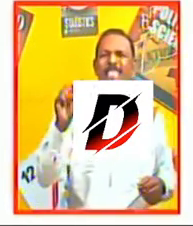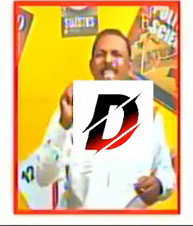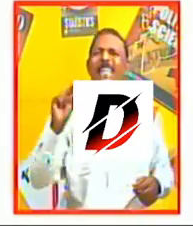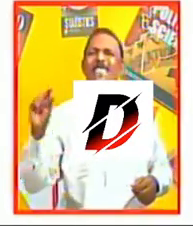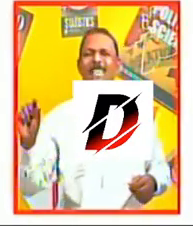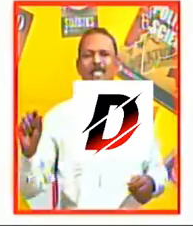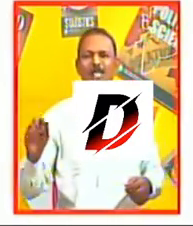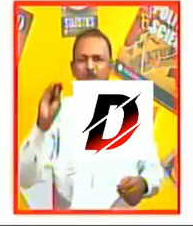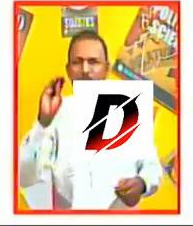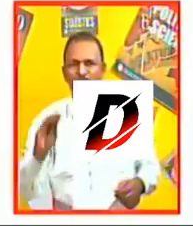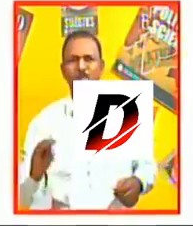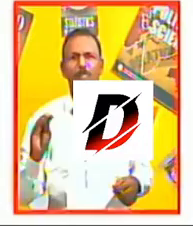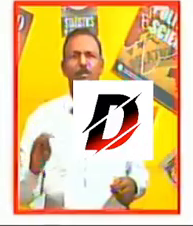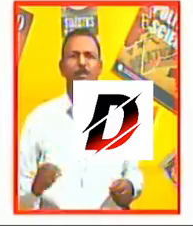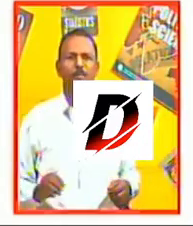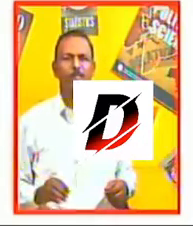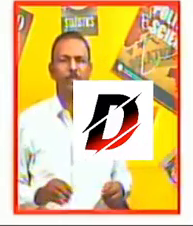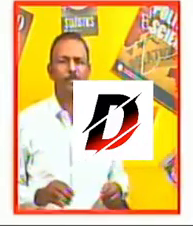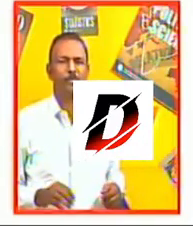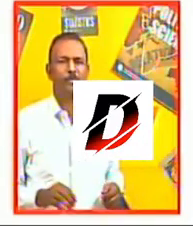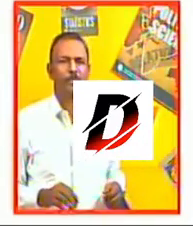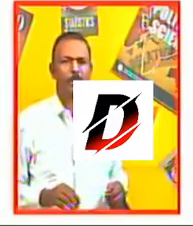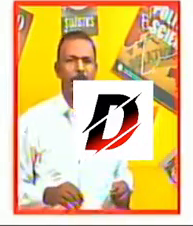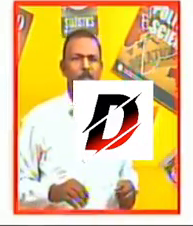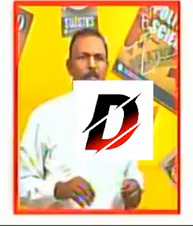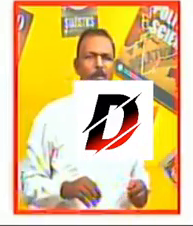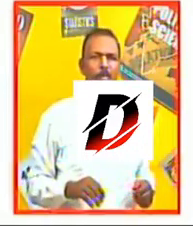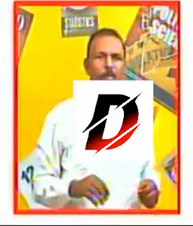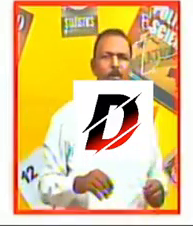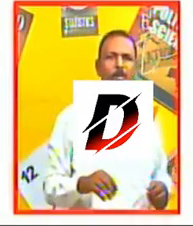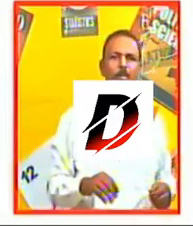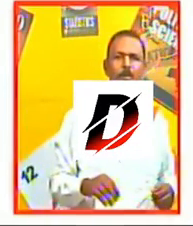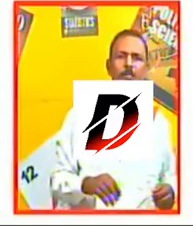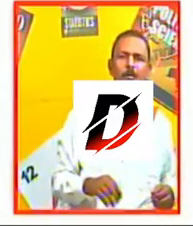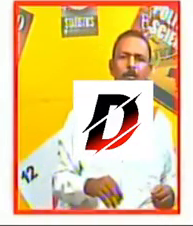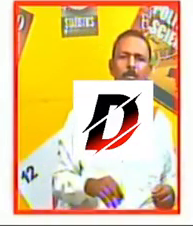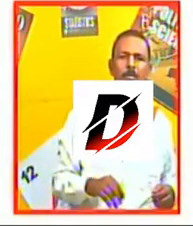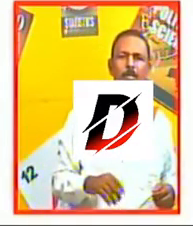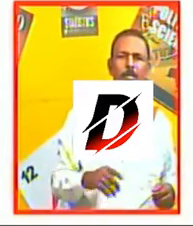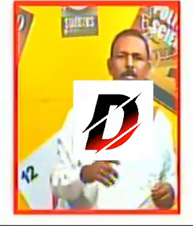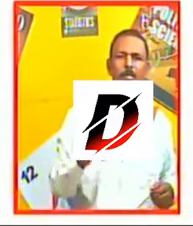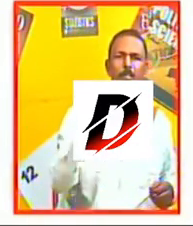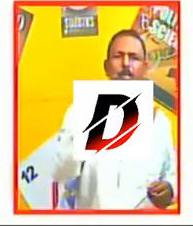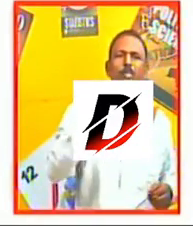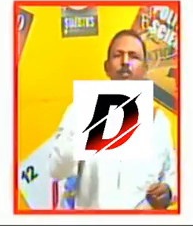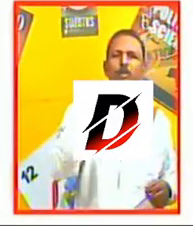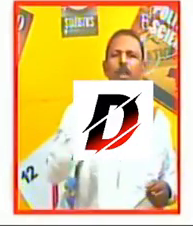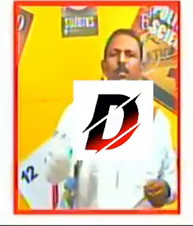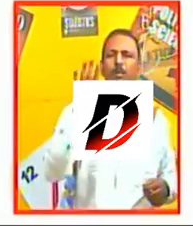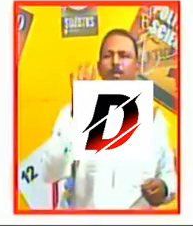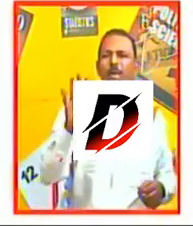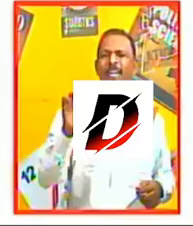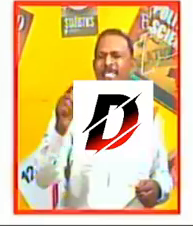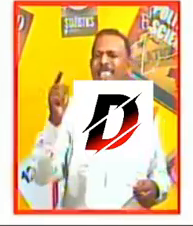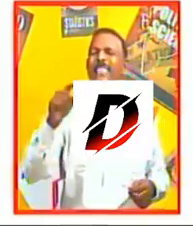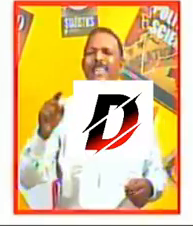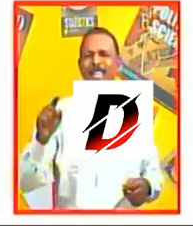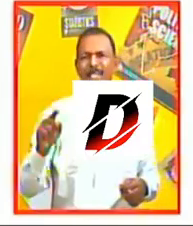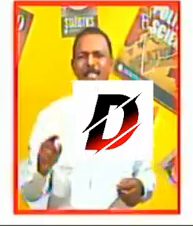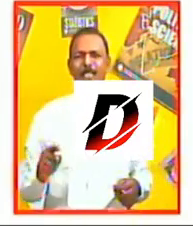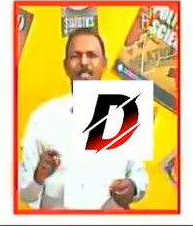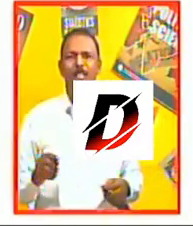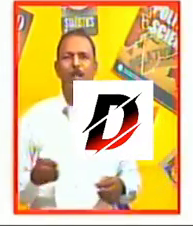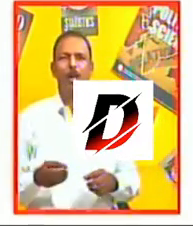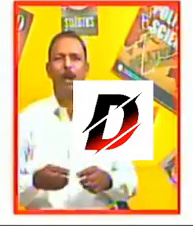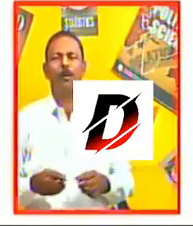6.5 டிகிரி செல்சியஸ். இதே இங்கிலீஷில் சொல்ல போது பார்த்து இங்கிலீஷ் மீடியத்துக்கு 1000 மீட்டர்ஸ் இஸ் அ டிகிரி ஃபார் இன் 6.5 டிகிரி செல்சியஸ். அதை